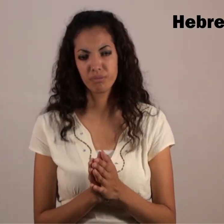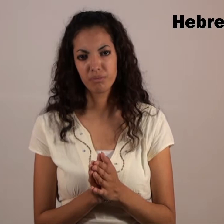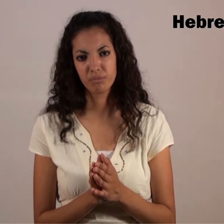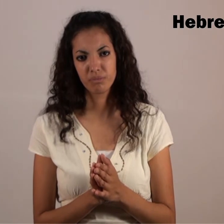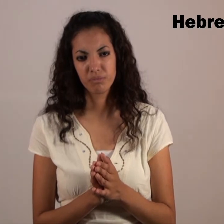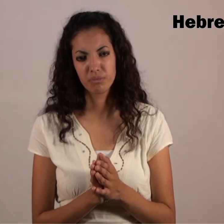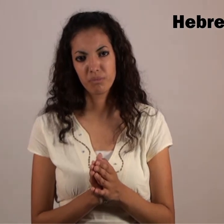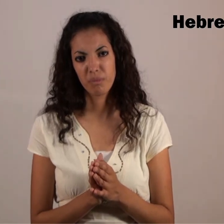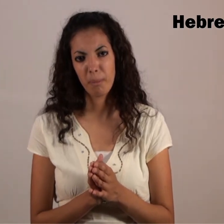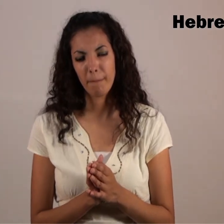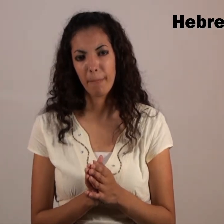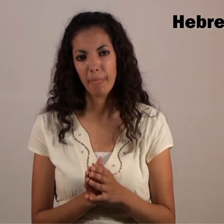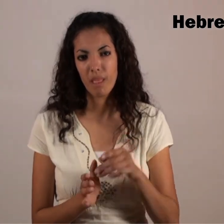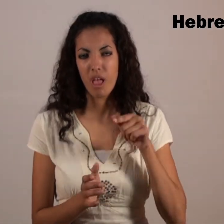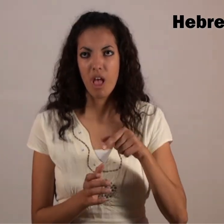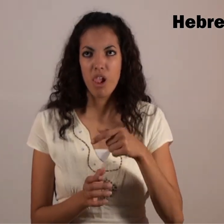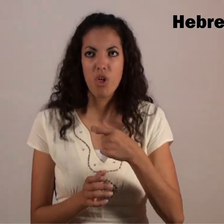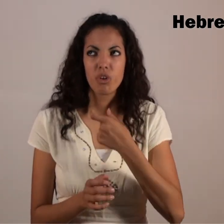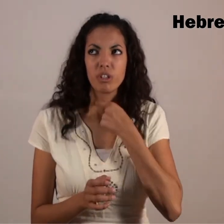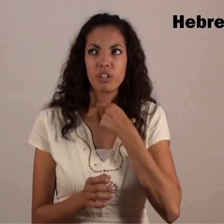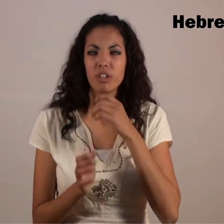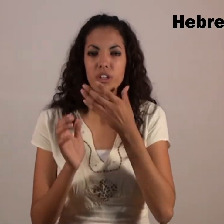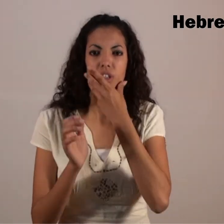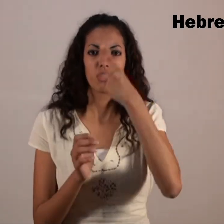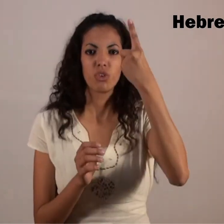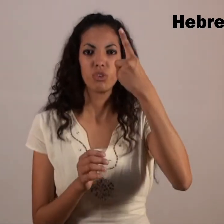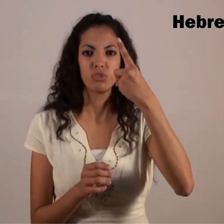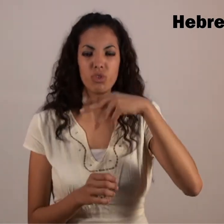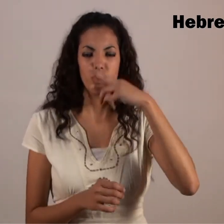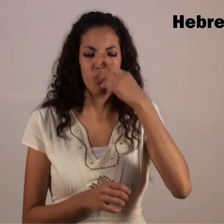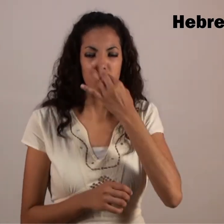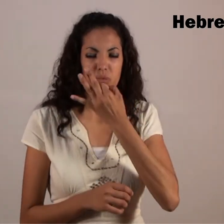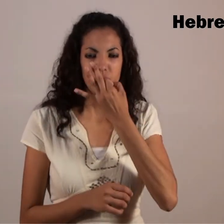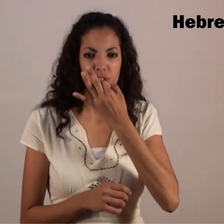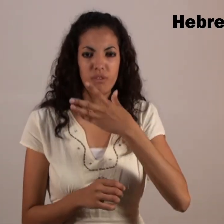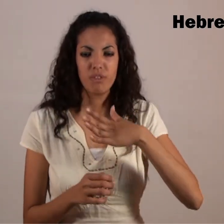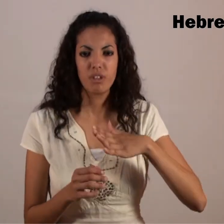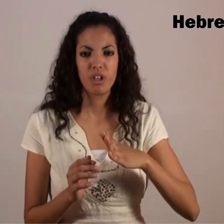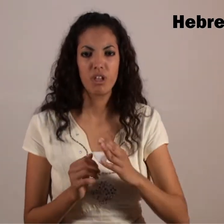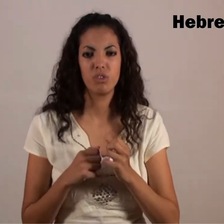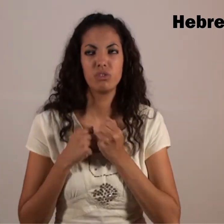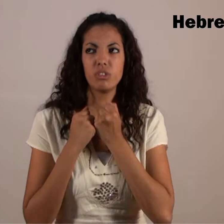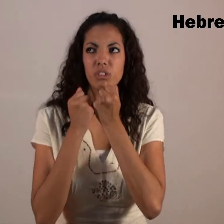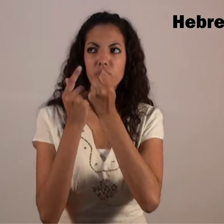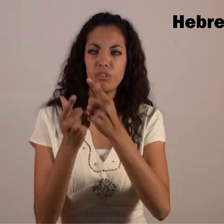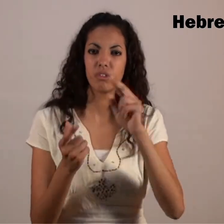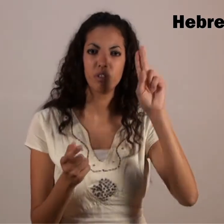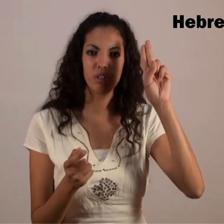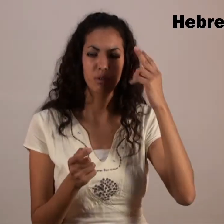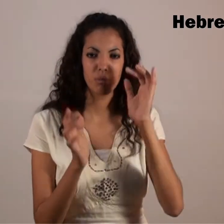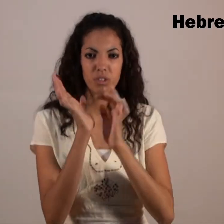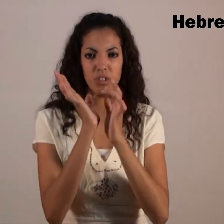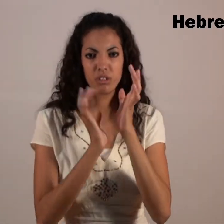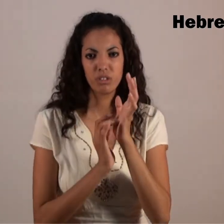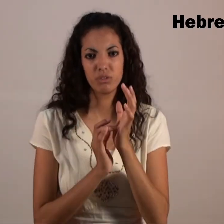esa voluntad somos santificados mediante la ofrenda del cuerpo de Jesucristo, hecha una vez para siempre.